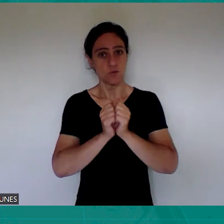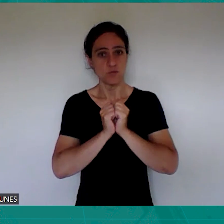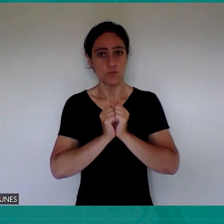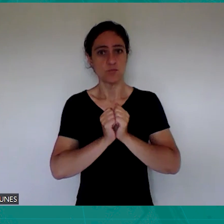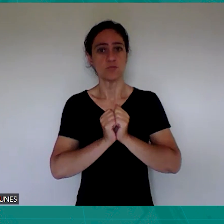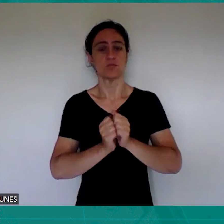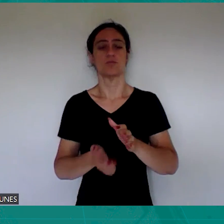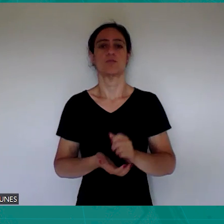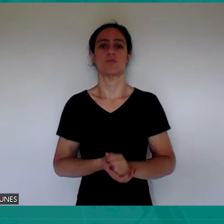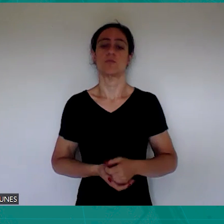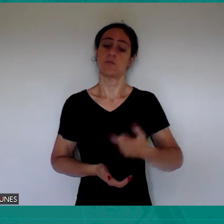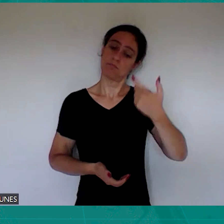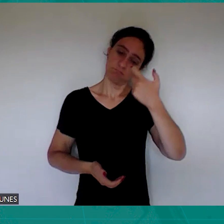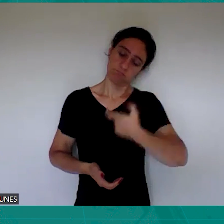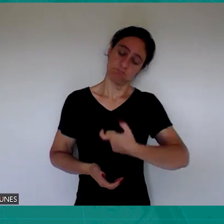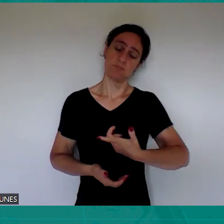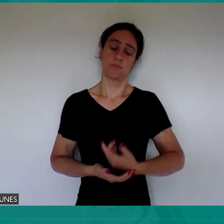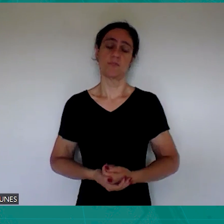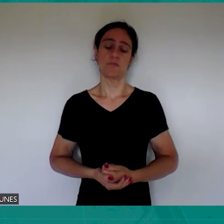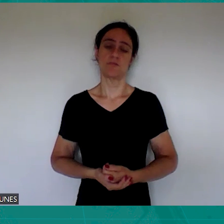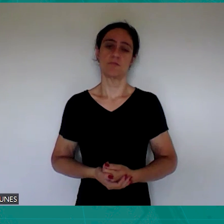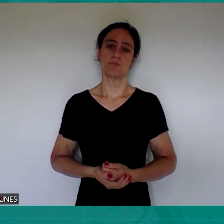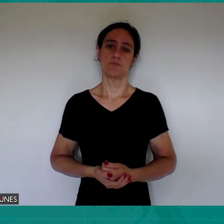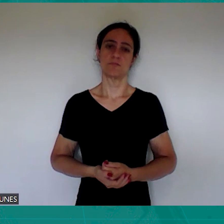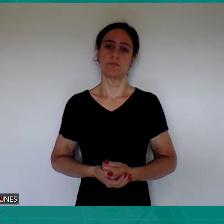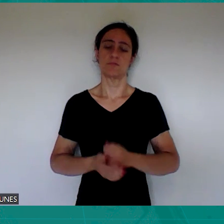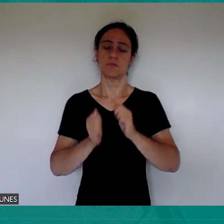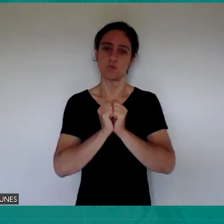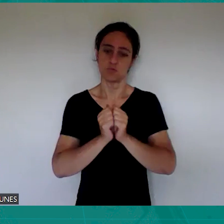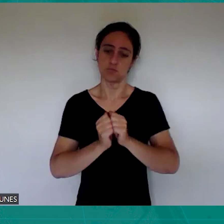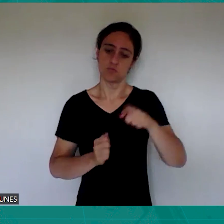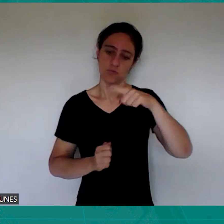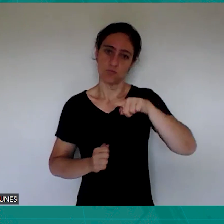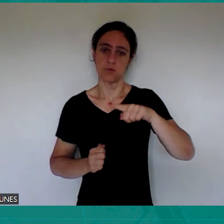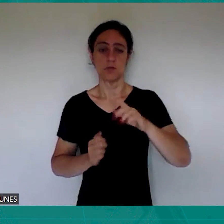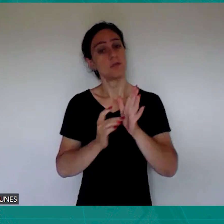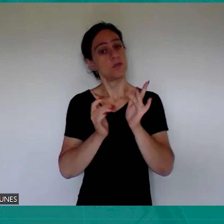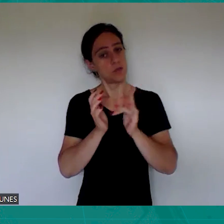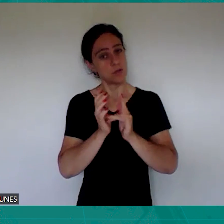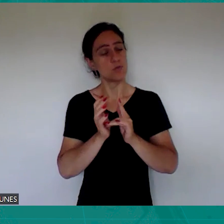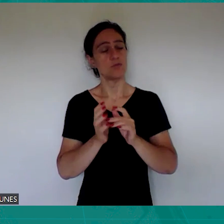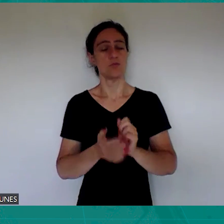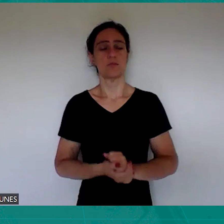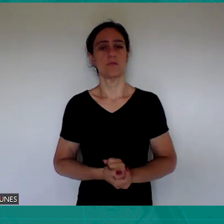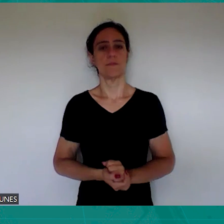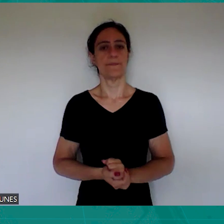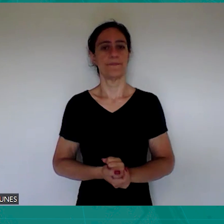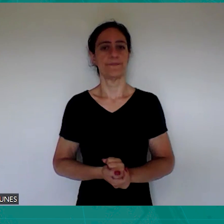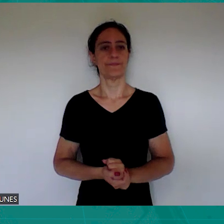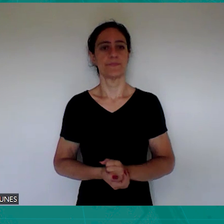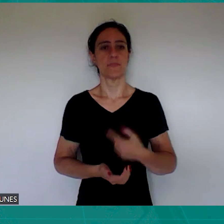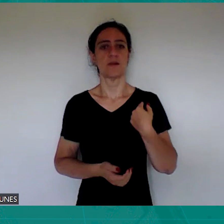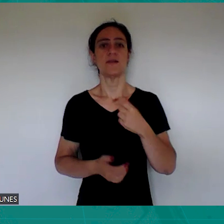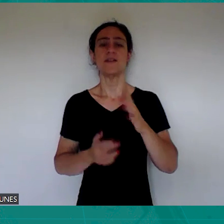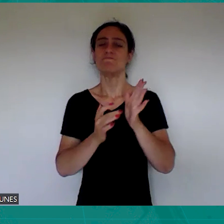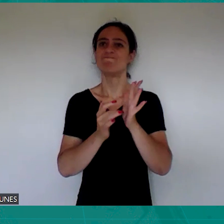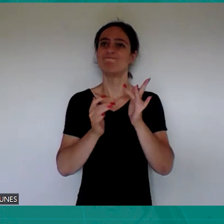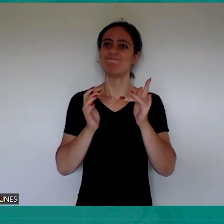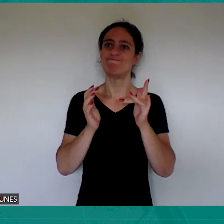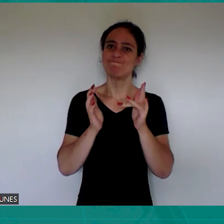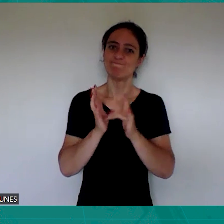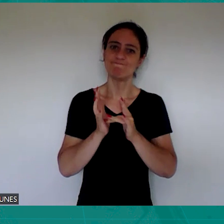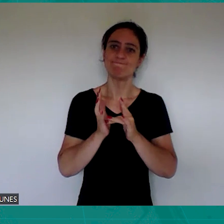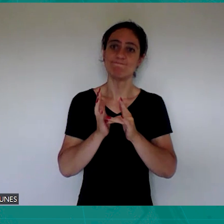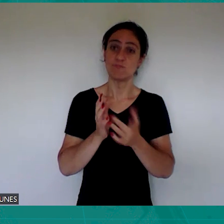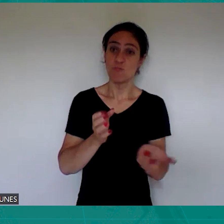sou eu, né? Habita convosco e ele estará em vós. Nosso Senhor Jesus, irmãos,